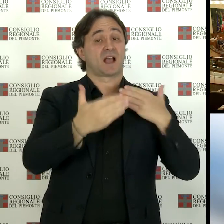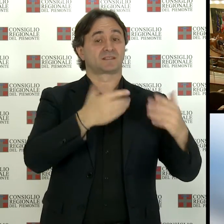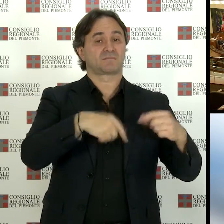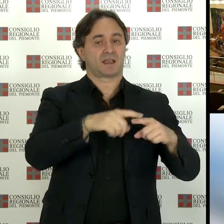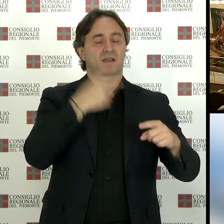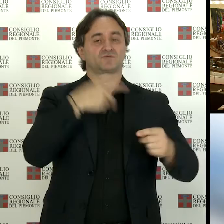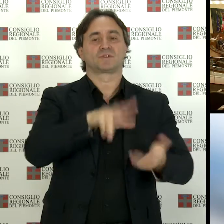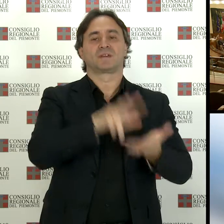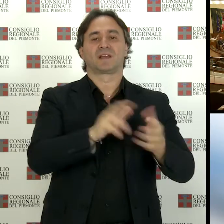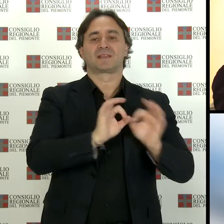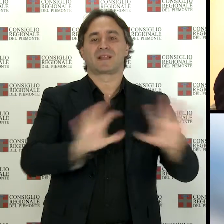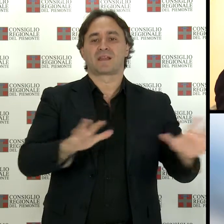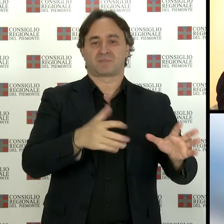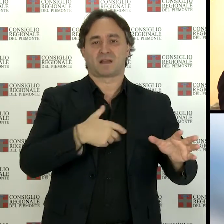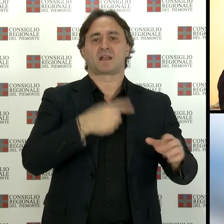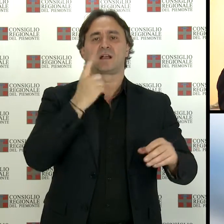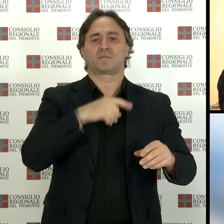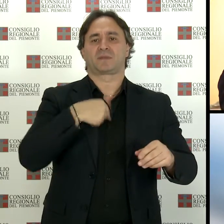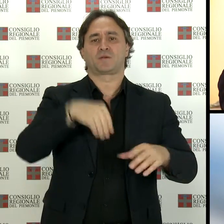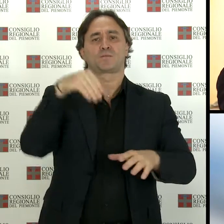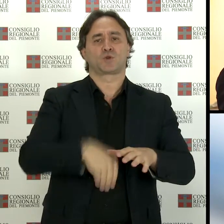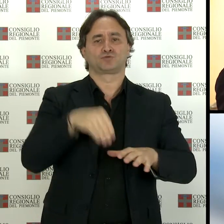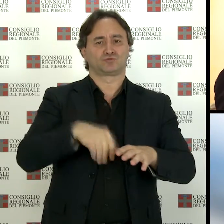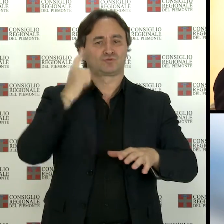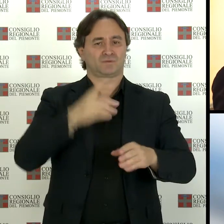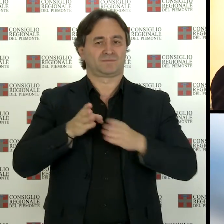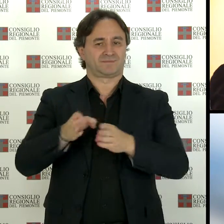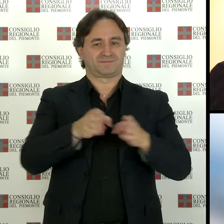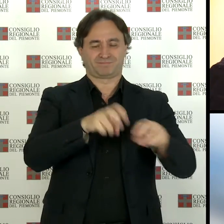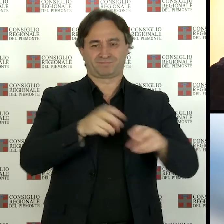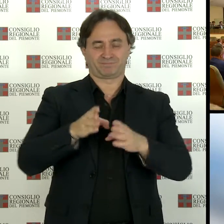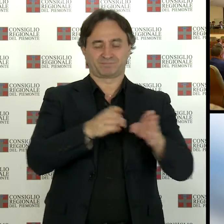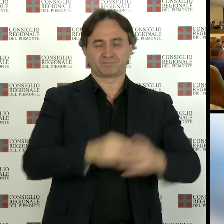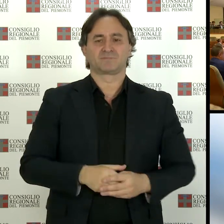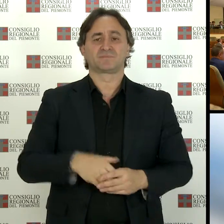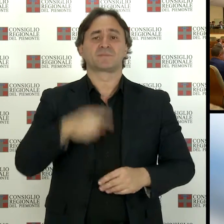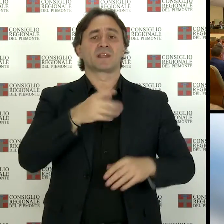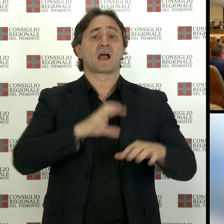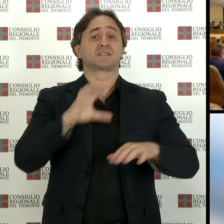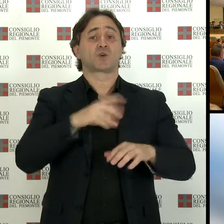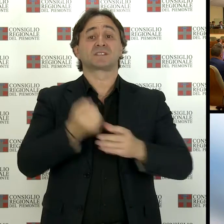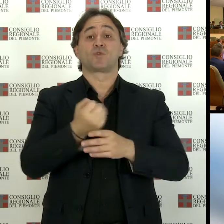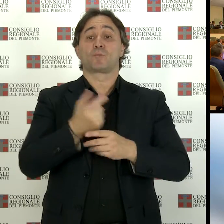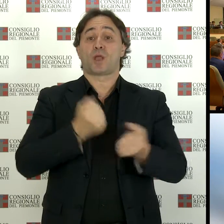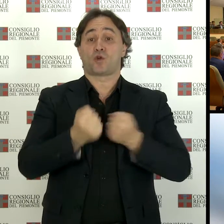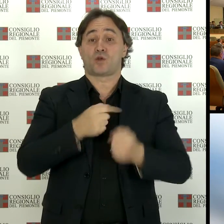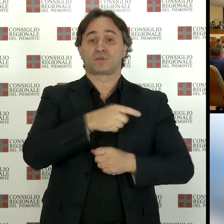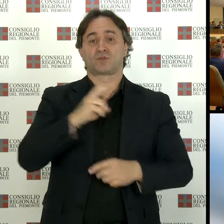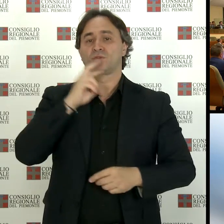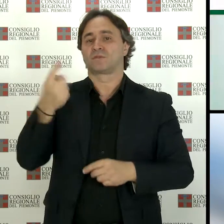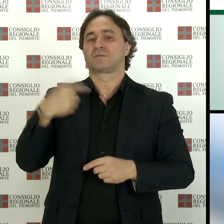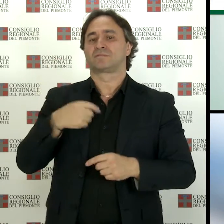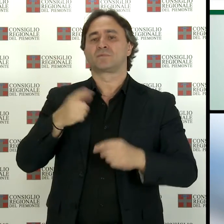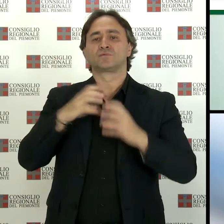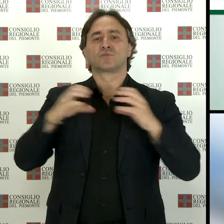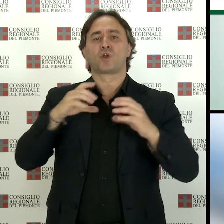per il miglioramento dei pozzi irrigui. In mattinata l'assessore allo sviluppo economico ha svolto una comunicazione in aula sulla situazione del